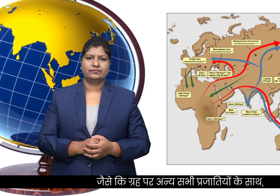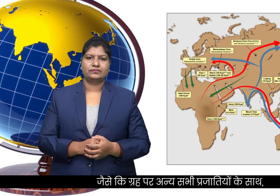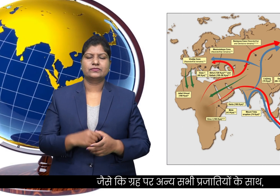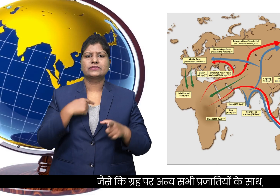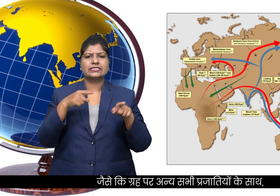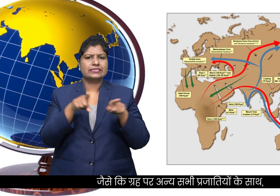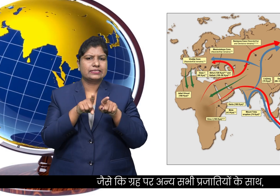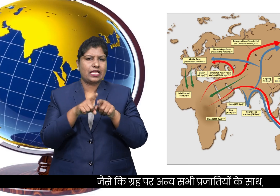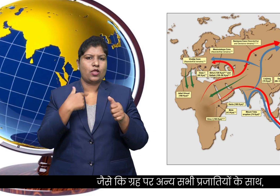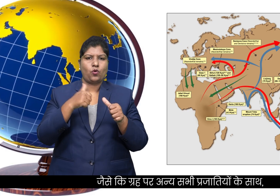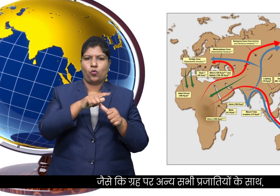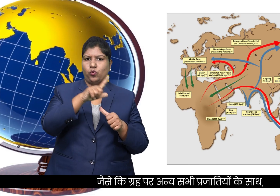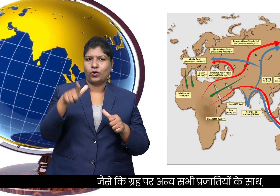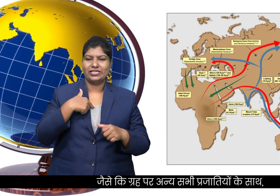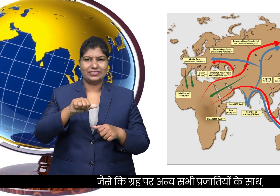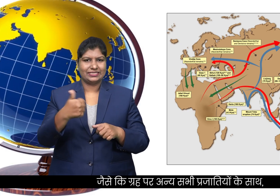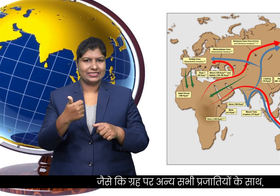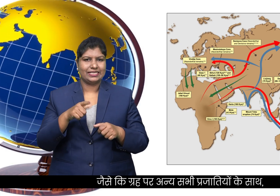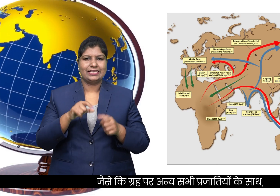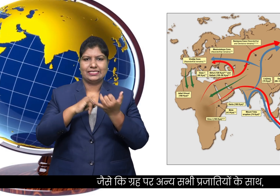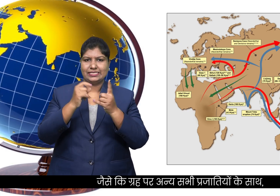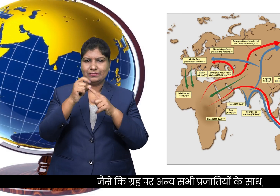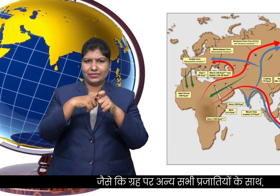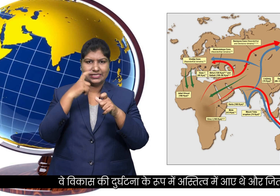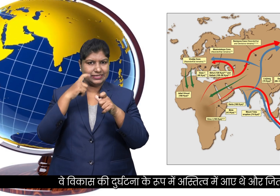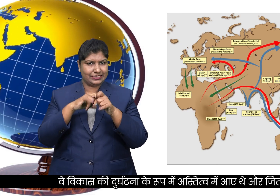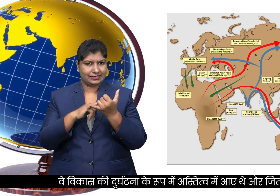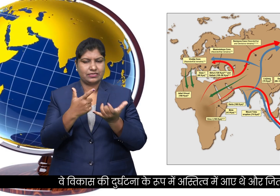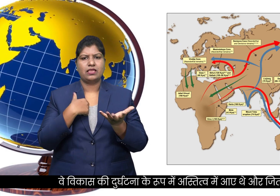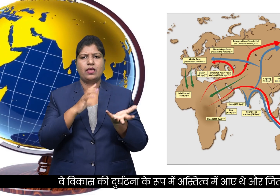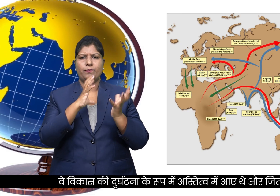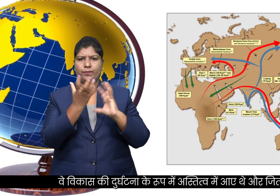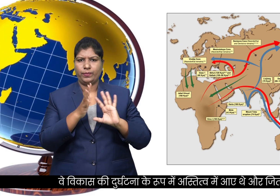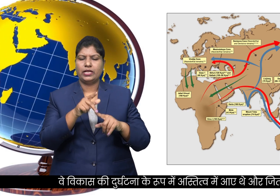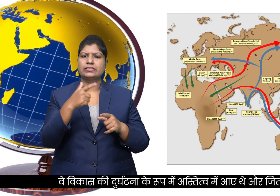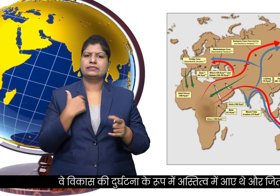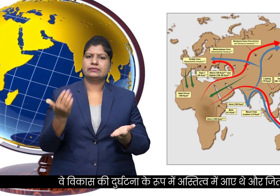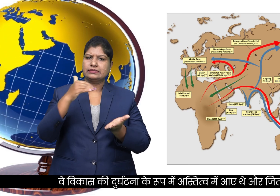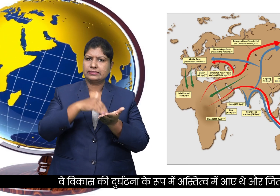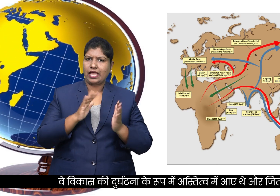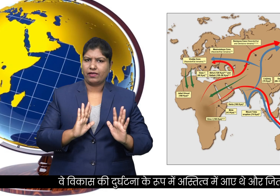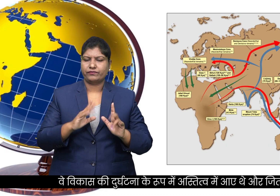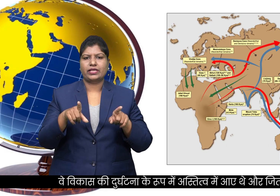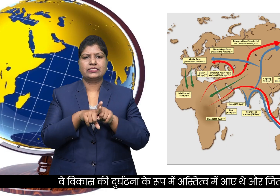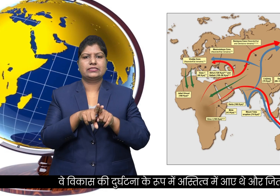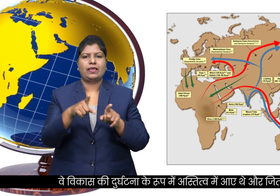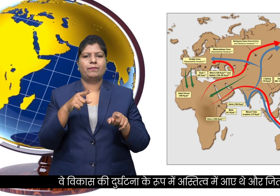जैसे कि ग्रह पर अन्य सभी प्रजातियों के साथ वे विकास की दुर्घटना के रूप में अस्तित्व में आए थे